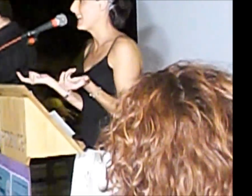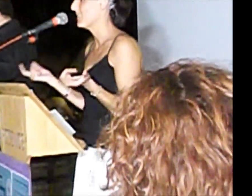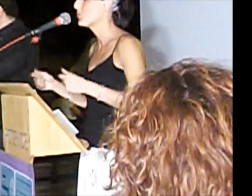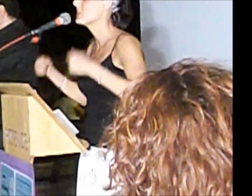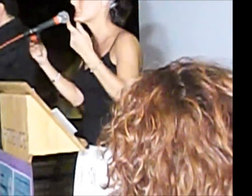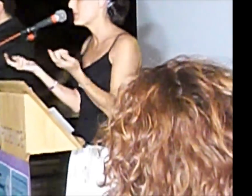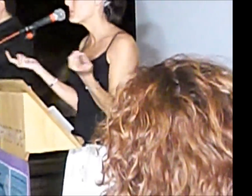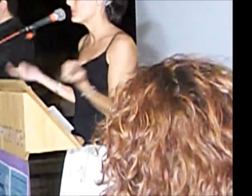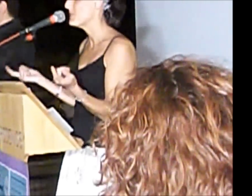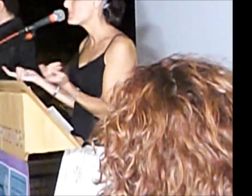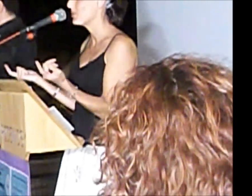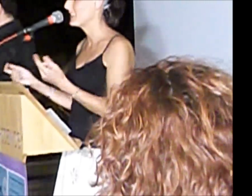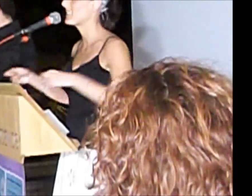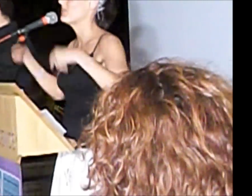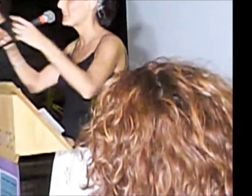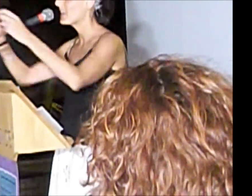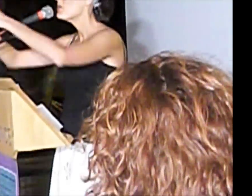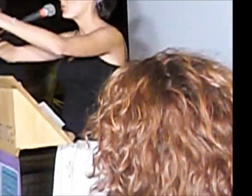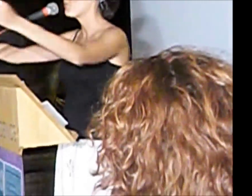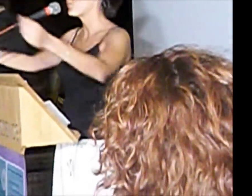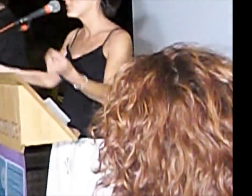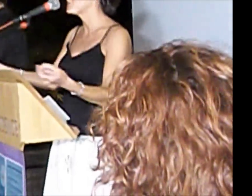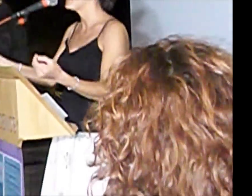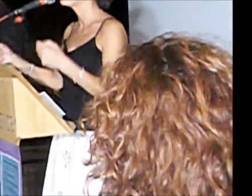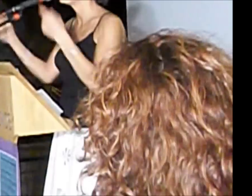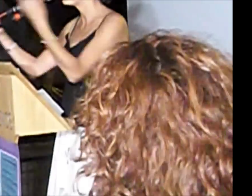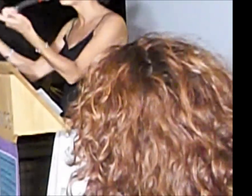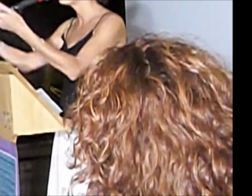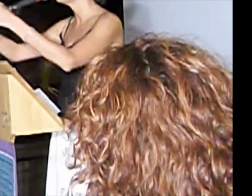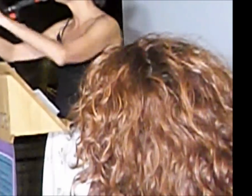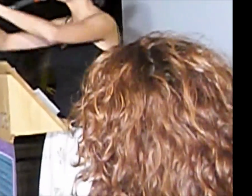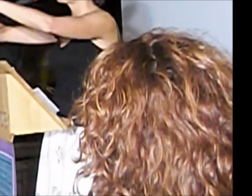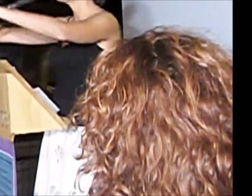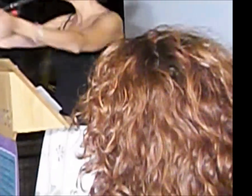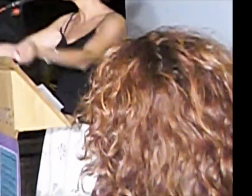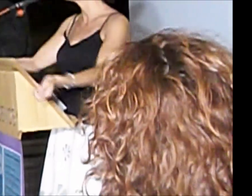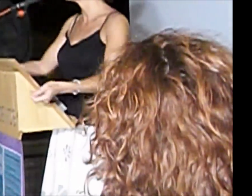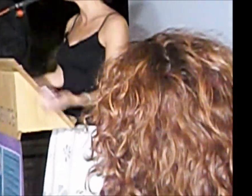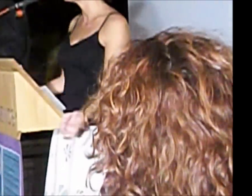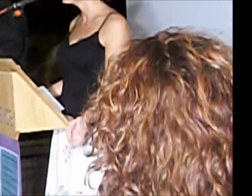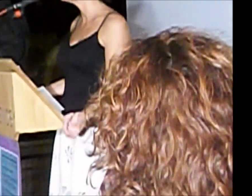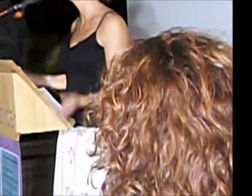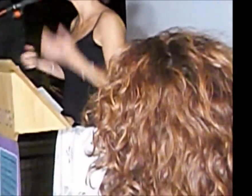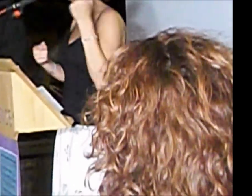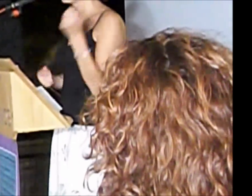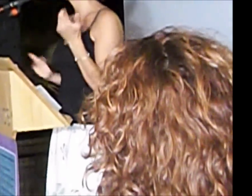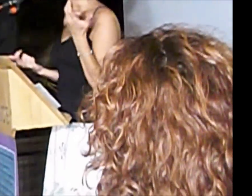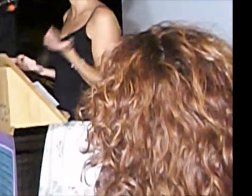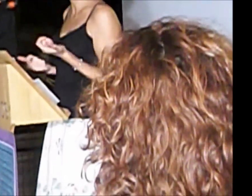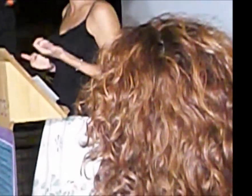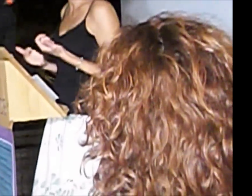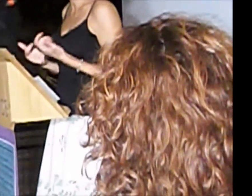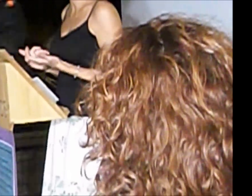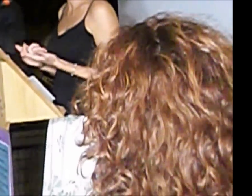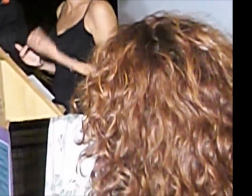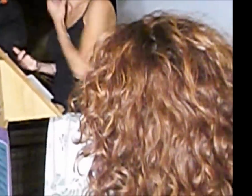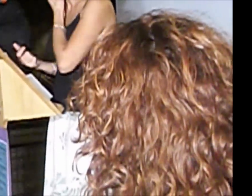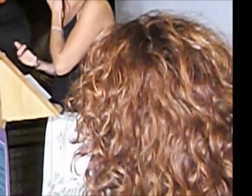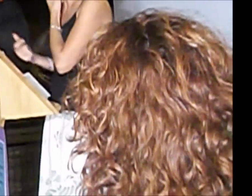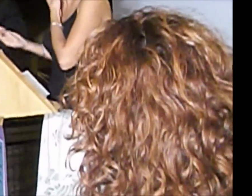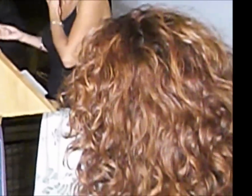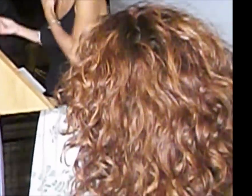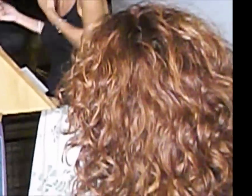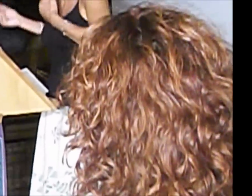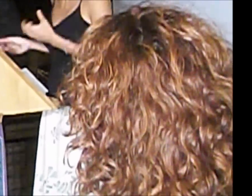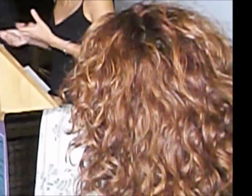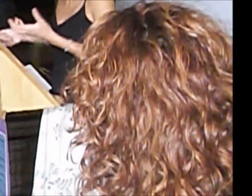con libertad. Tú tienes que pedir permiso, tienes que pasar por fronteras, por checkpoints donde hay un montón de soldados, siempre con la escopeta en la mano, y